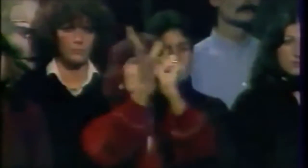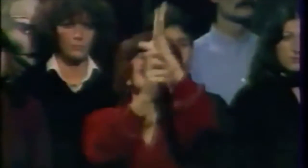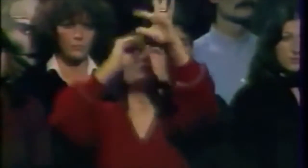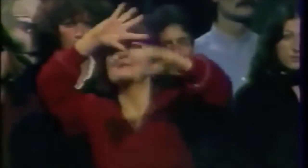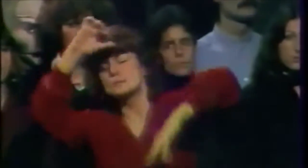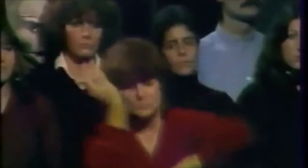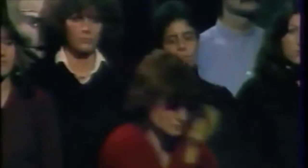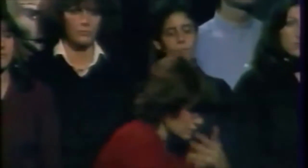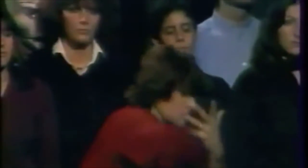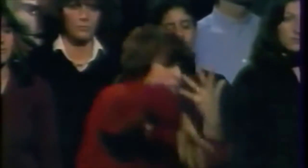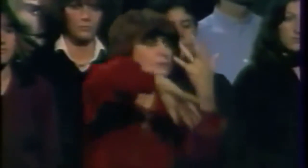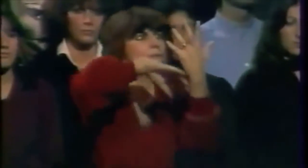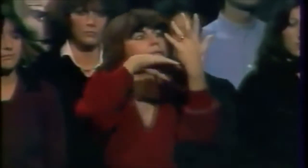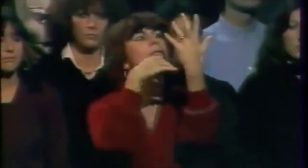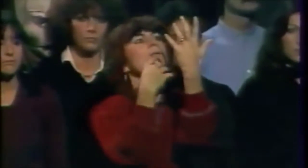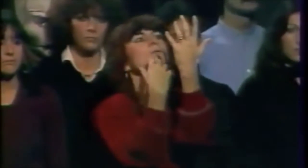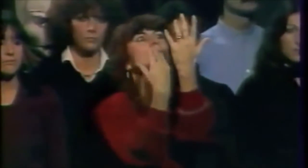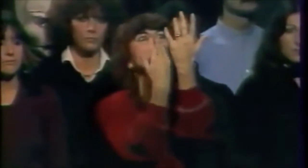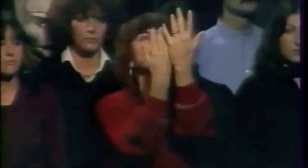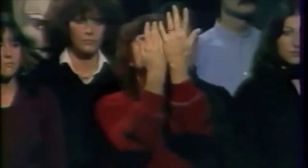Admirez l'agilité de mes mains.